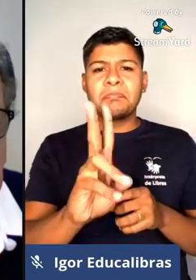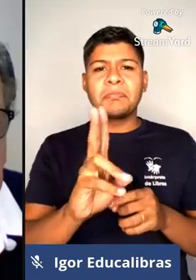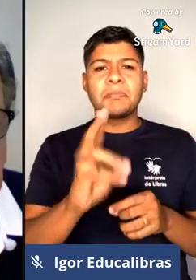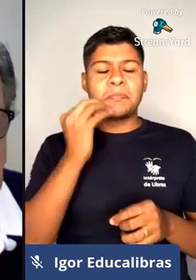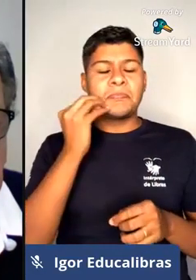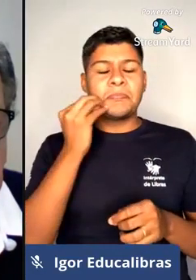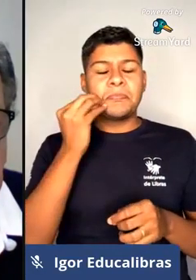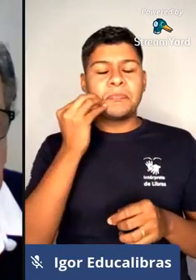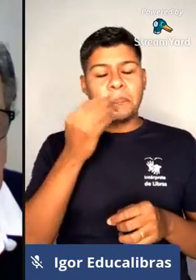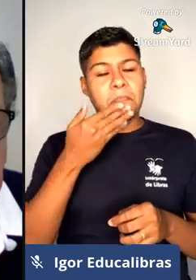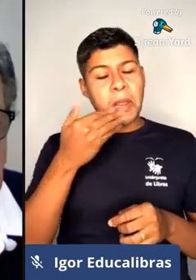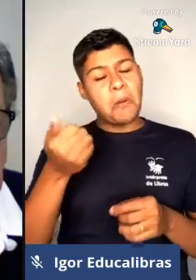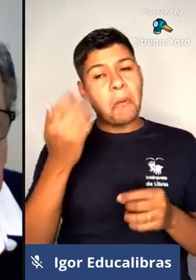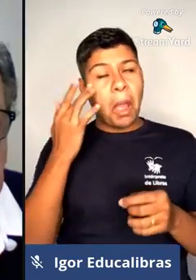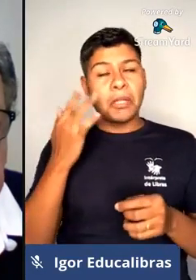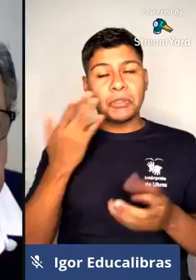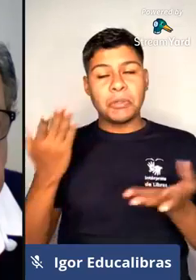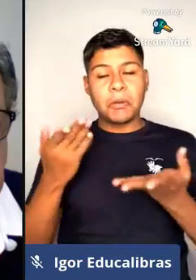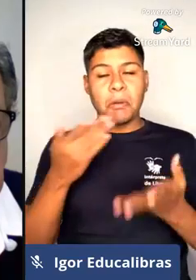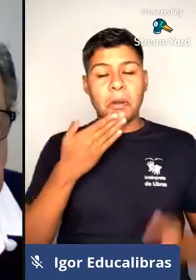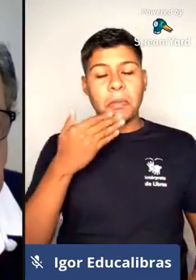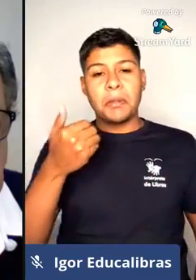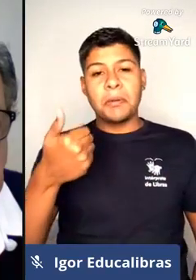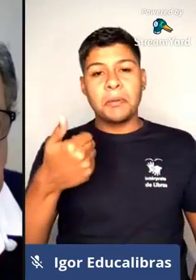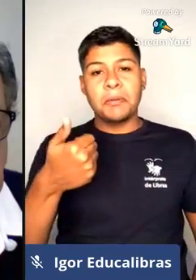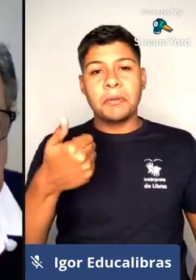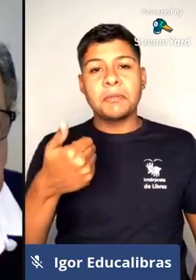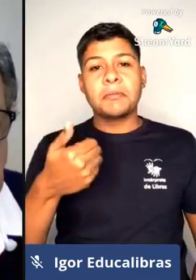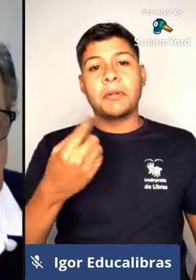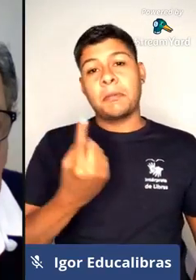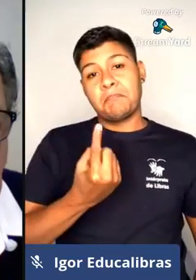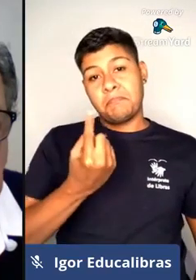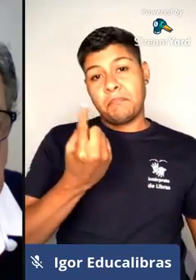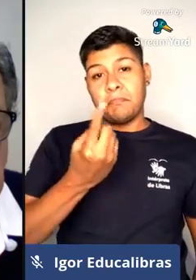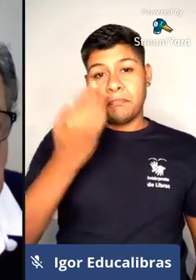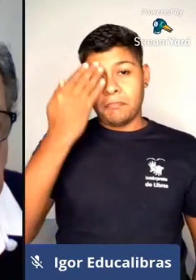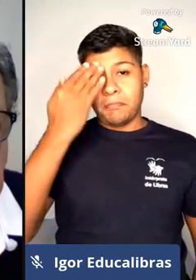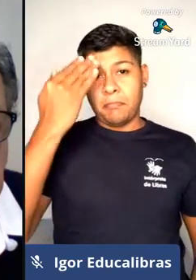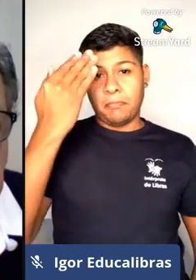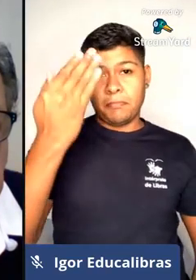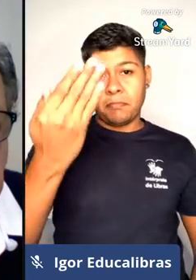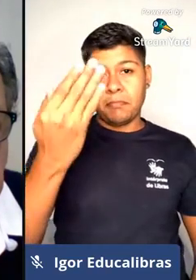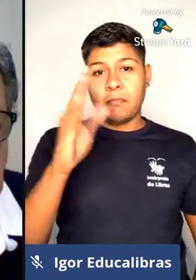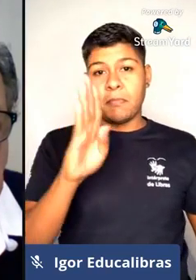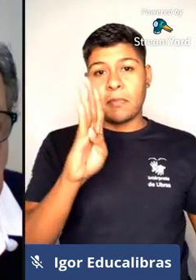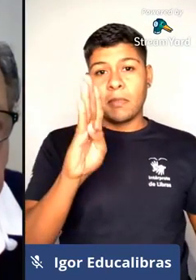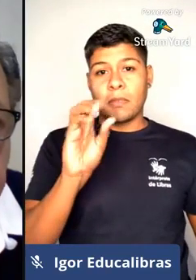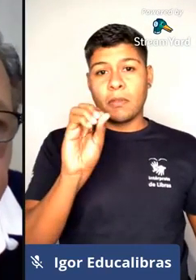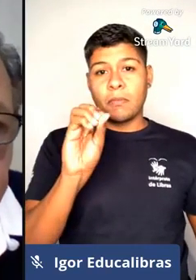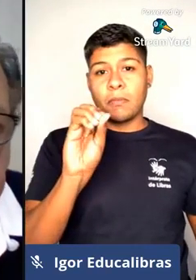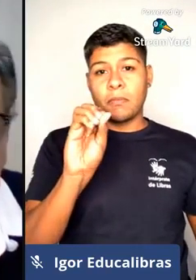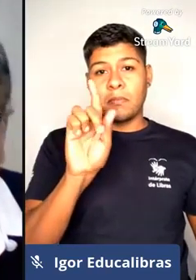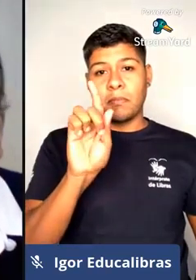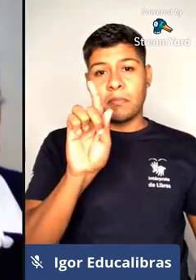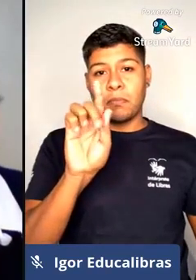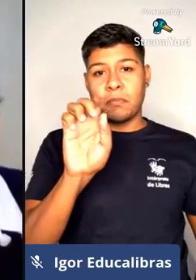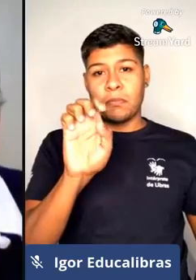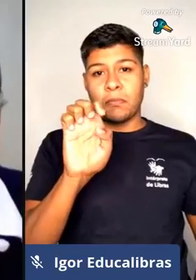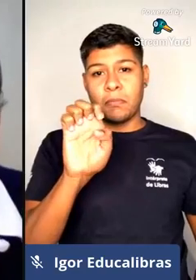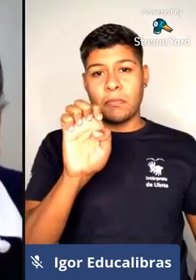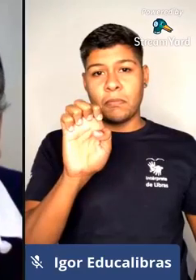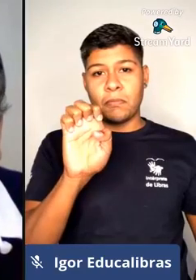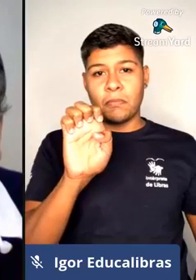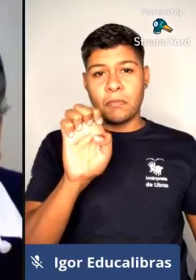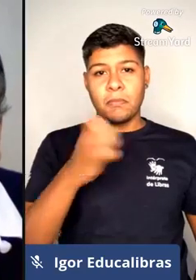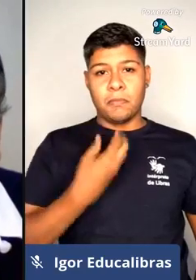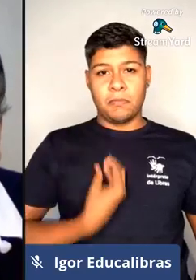Melhorou. Bom, gente, primeiro, obrigado, né, Bósio, querido. O Bósio tem acompanhado a gente aqui em quase